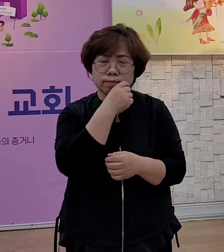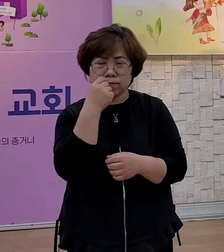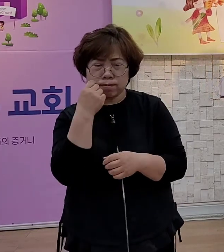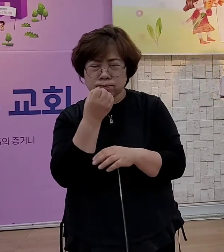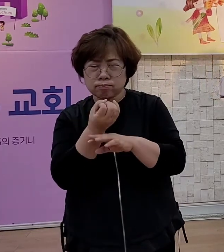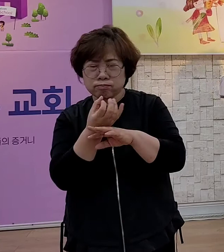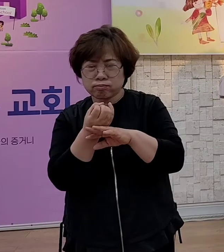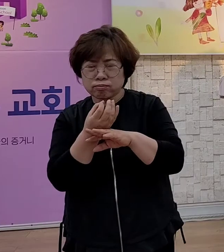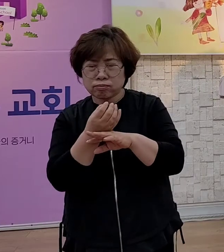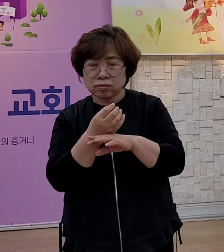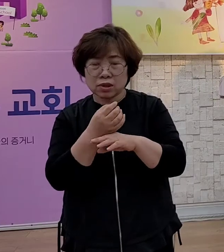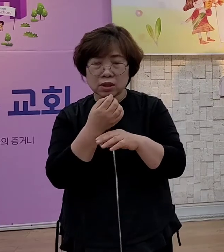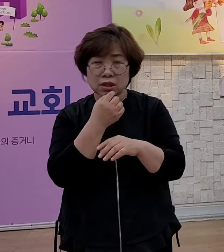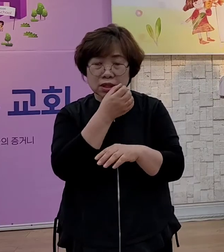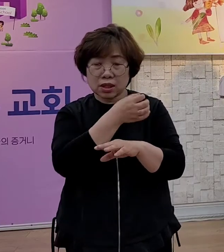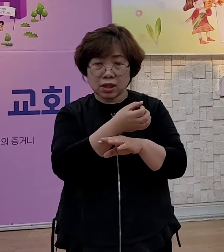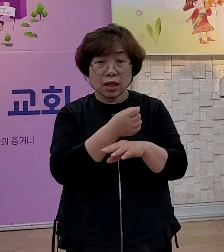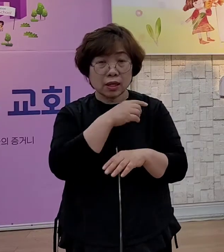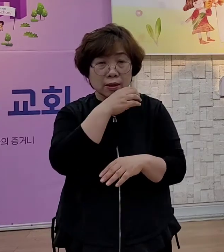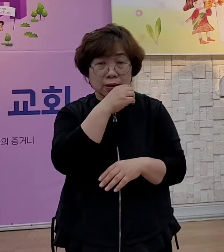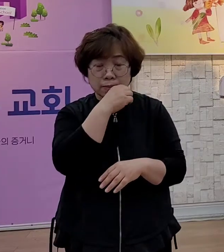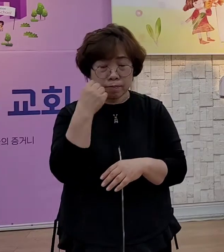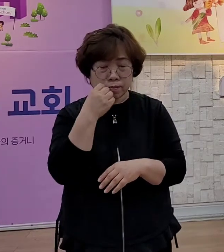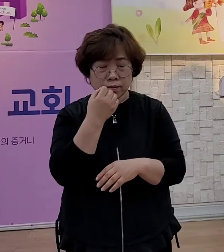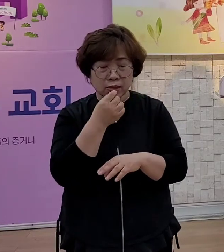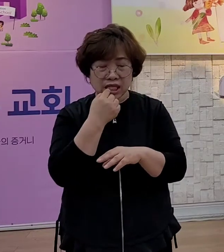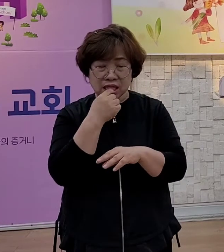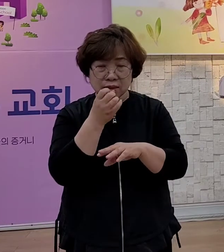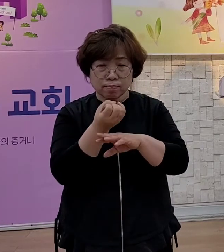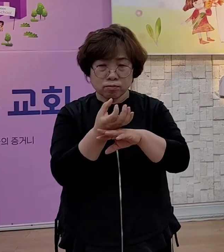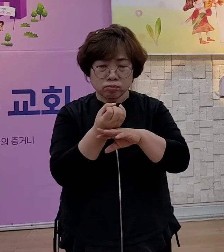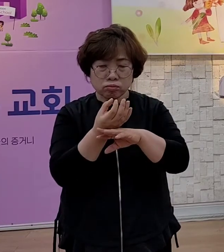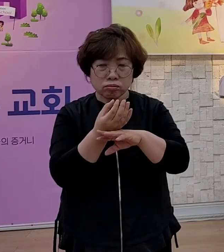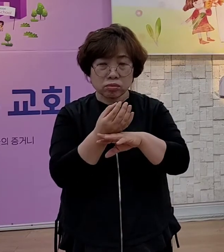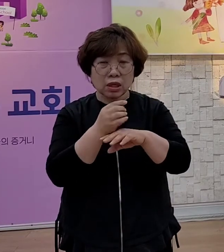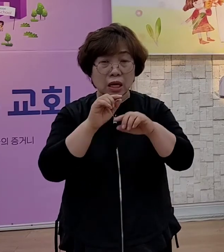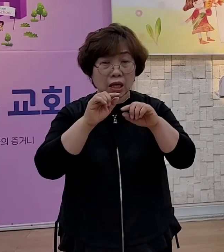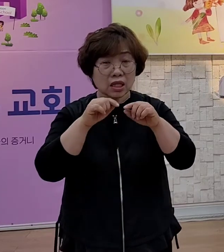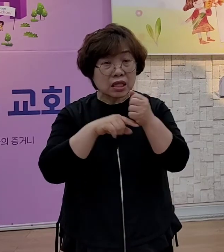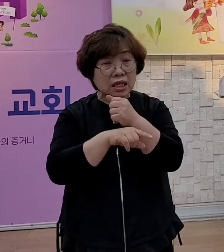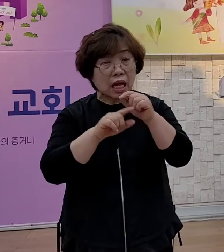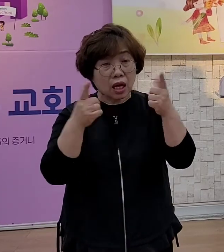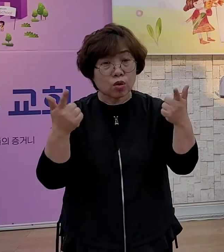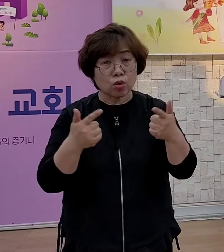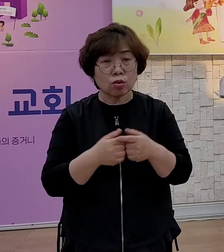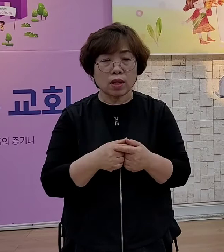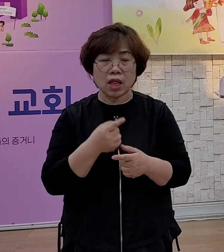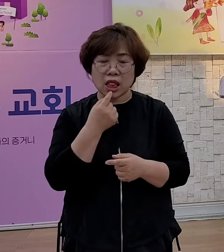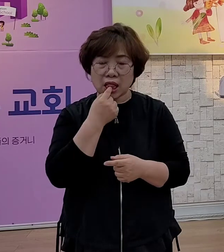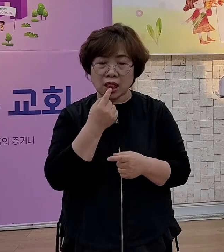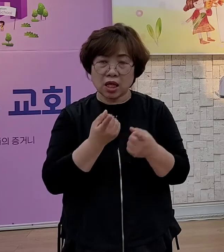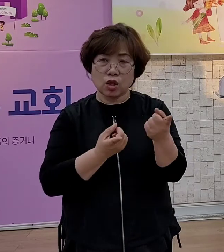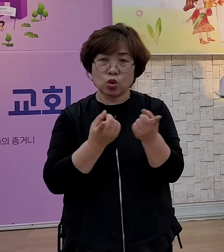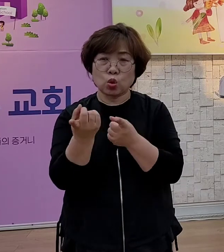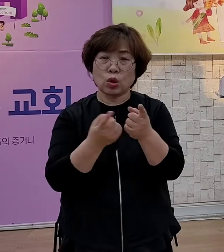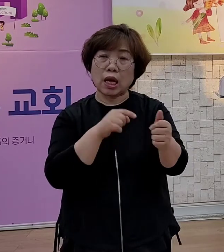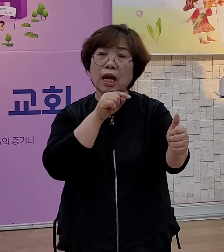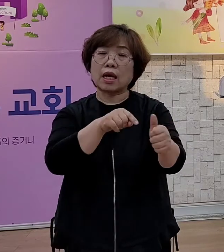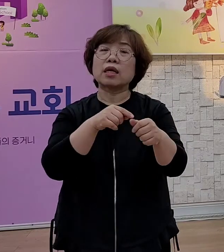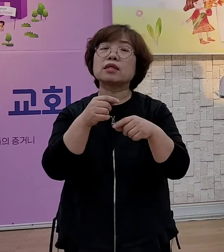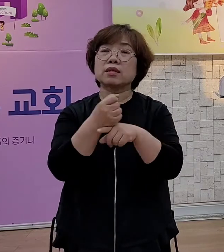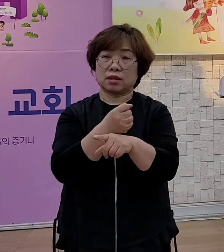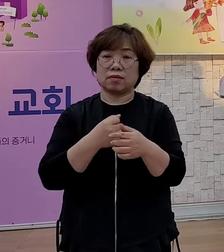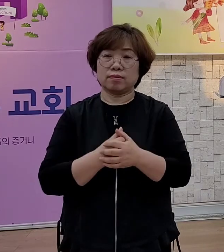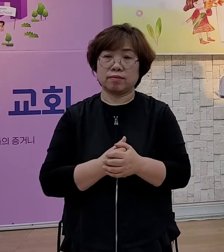더디하라 그러니까 말하지 마라. 이런 뜻으로 오해하시면 안 됩니다. 이 두 번째 이